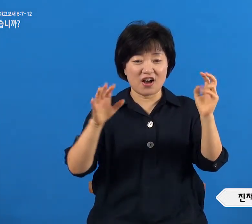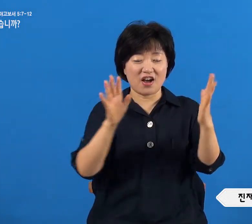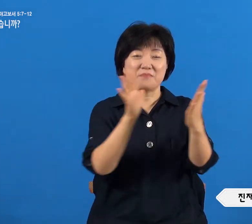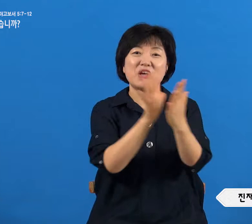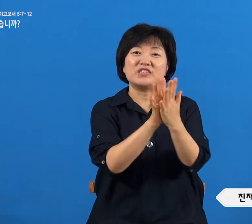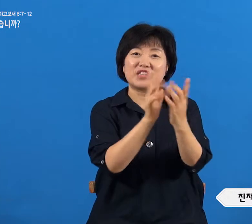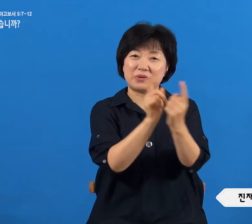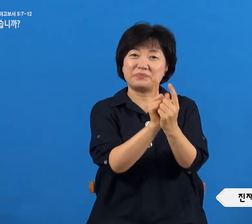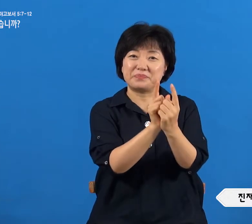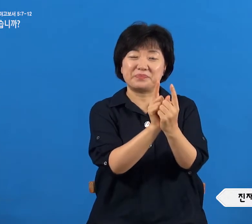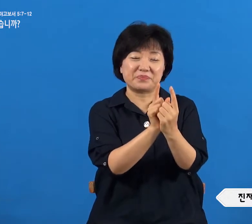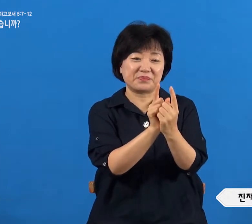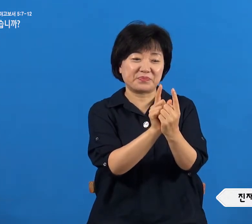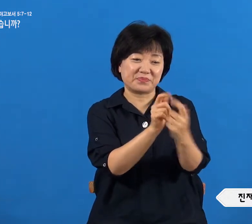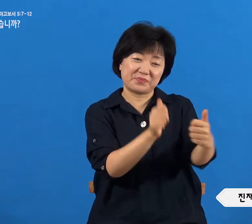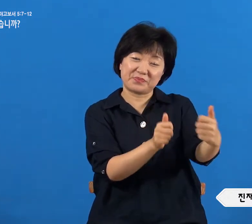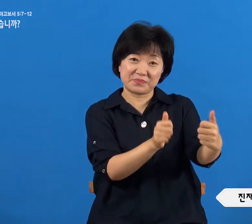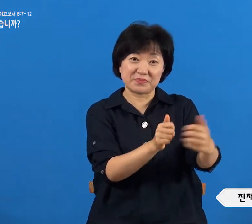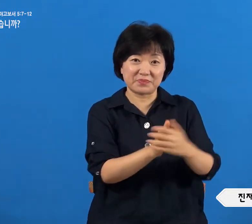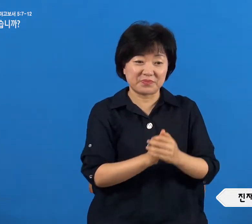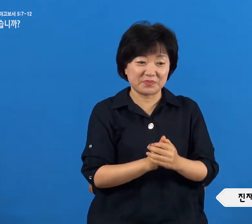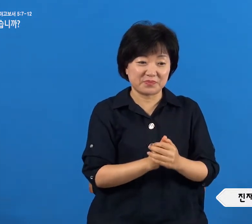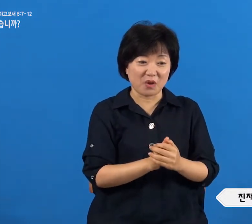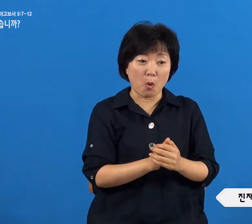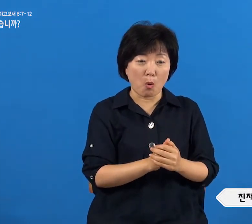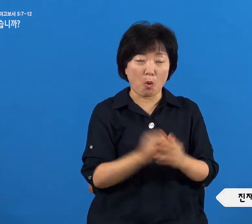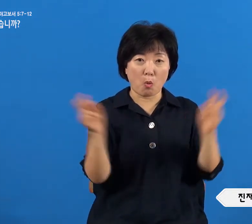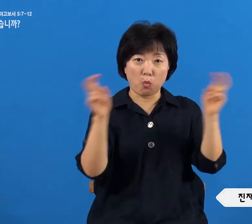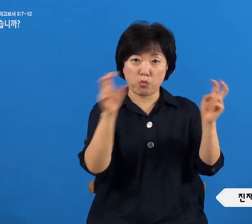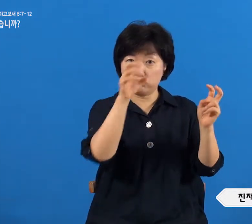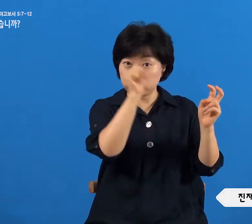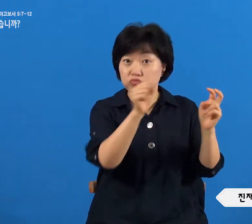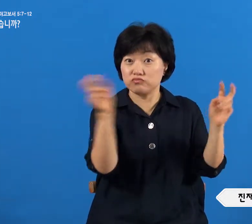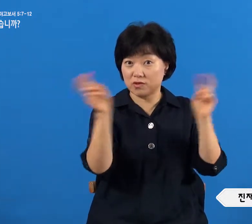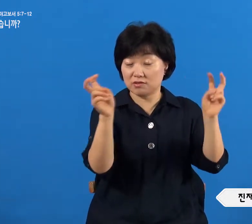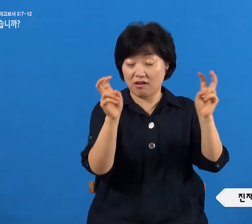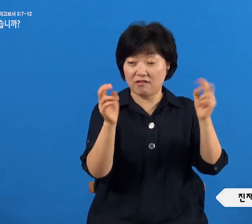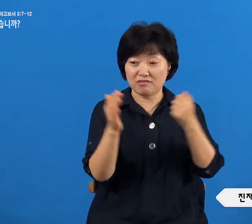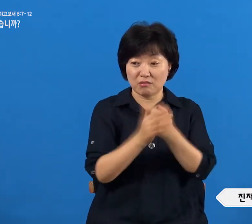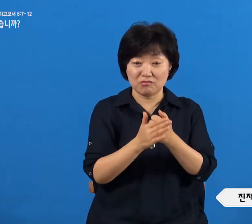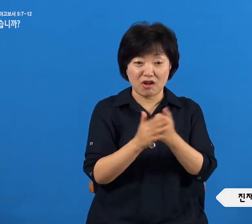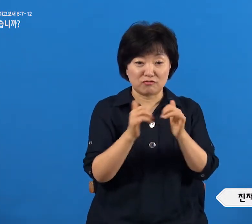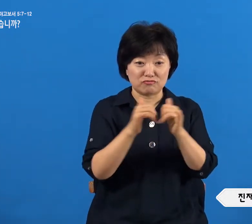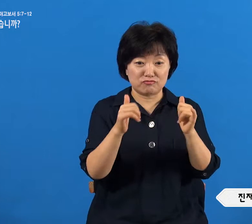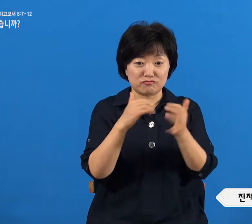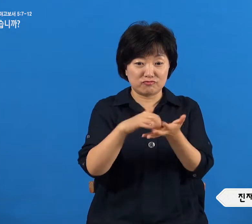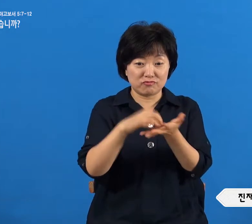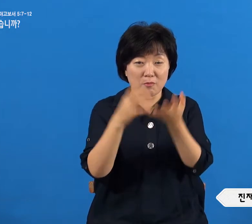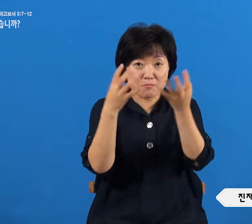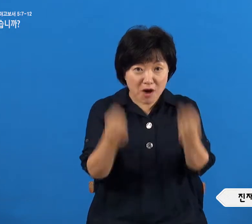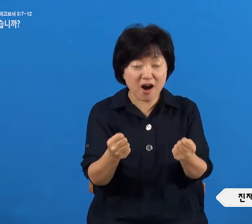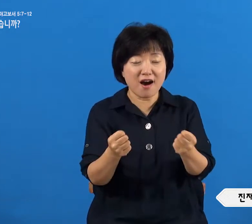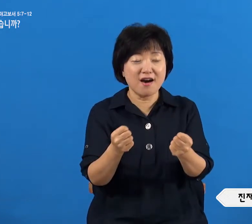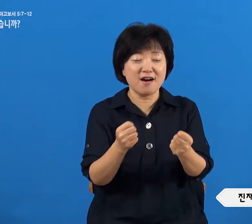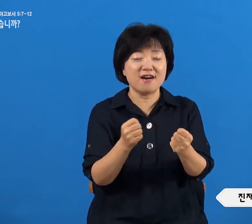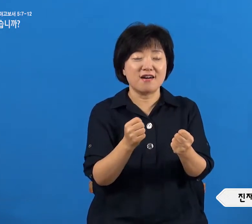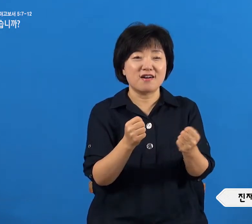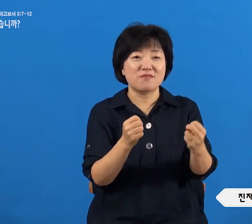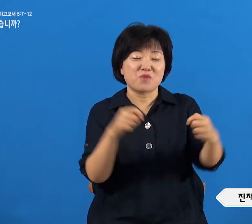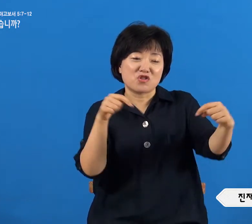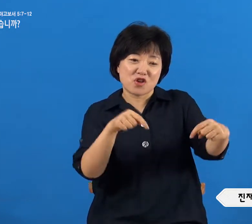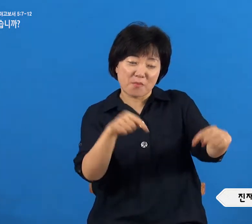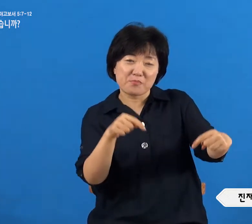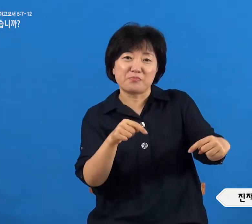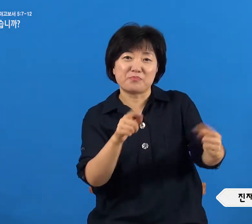시험이 있었습니다. 꽤 잘 나가는 회사였길래 많은 사람들이 면접에 응해서 면접실에